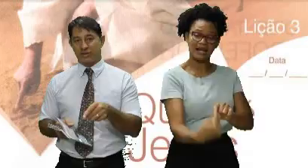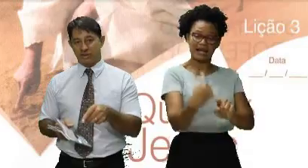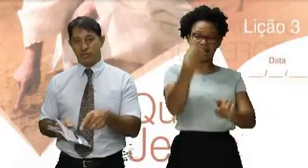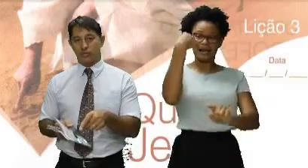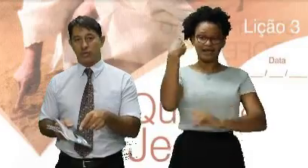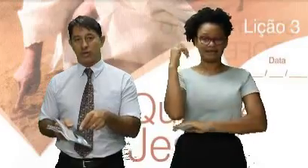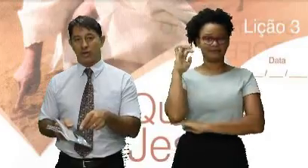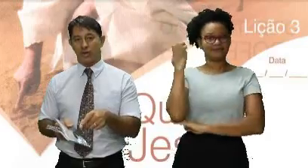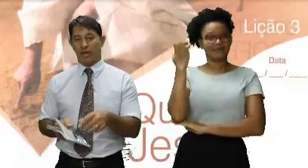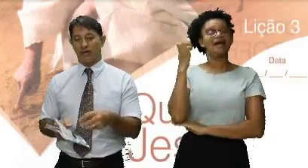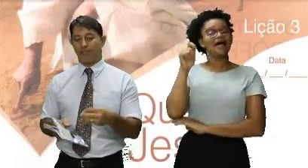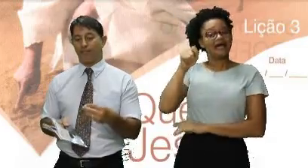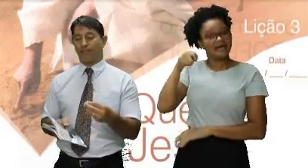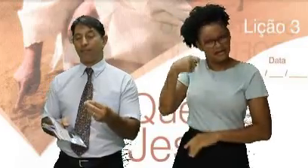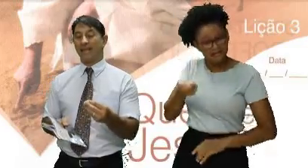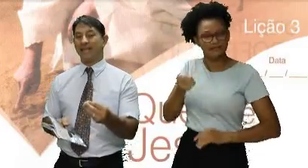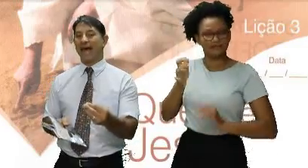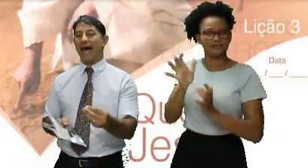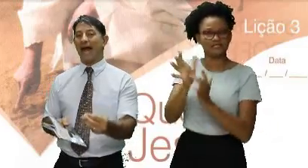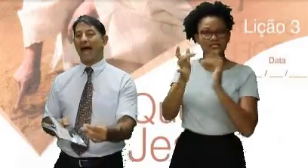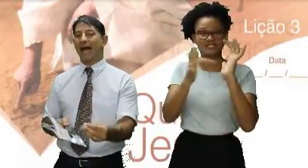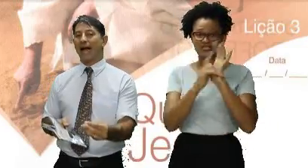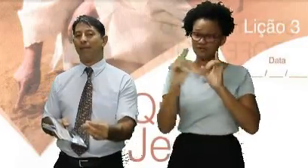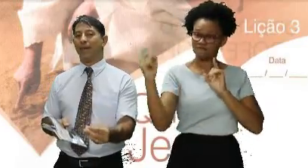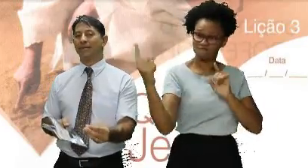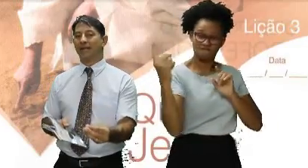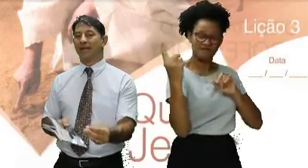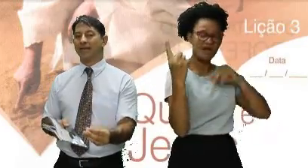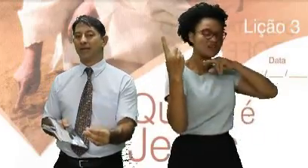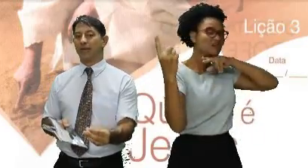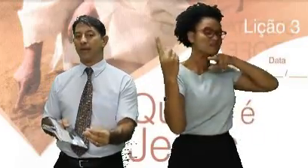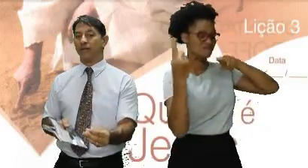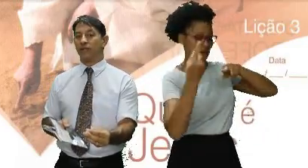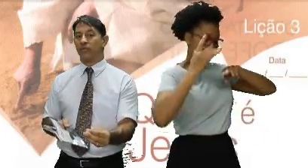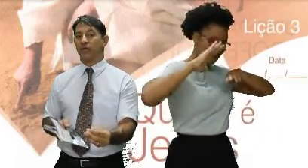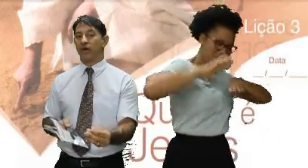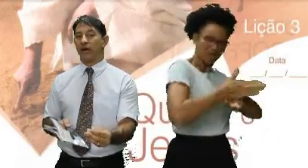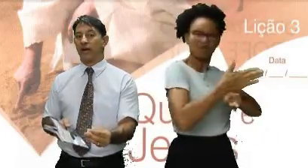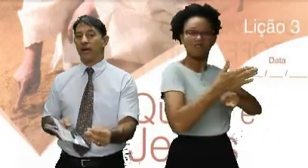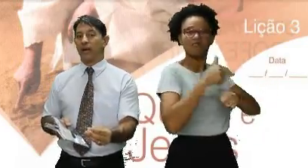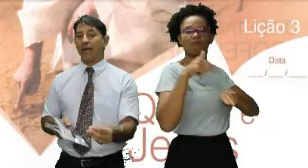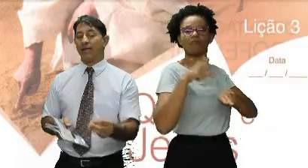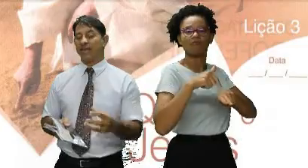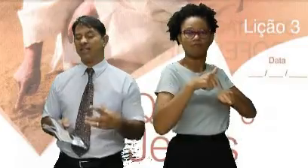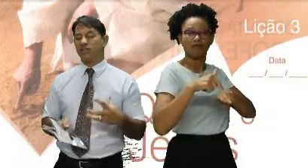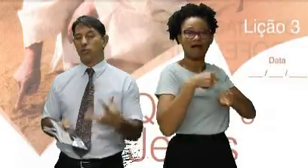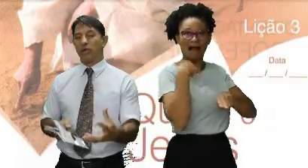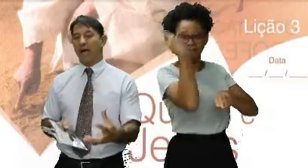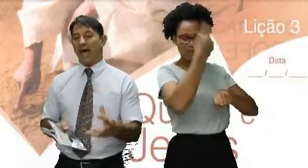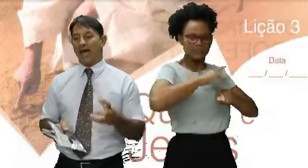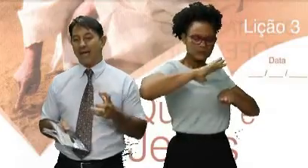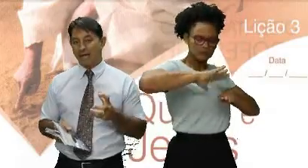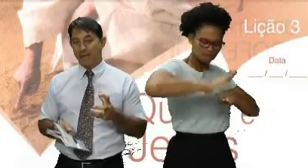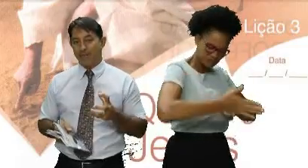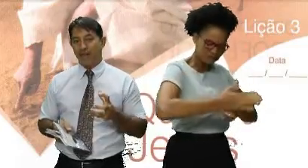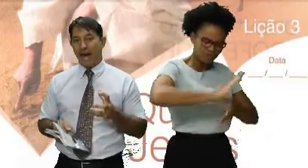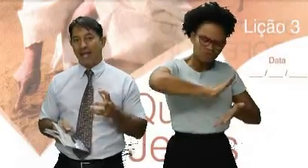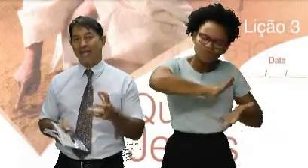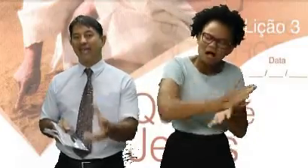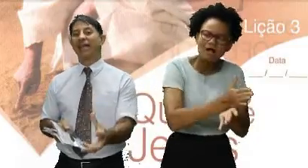é Jesus. Ele pisará a cabeça da serpente, ou seja, ele destruirá,